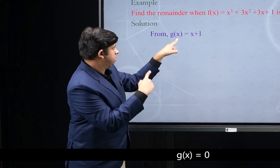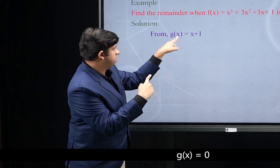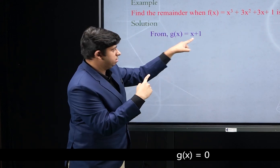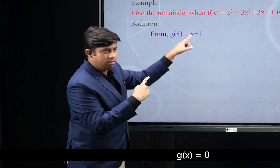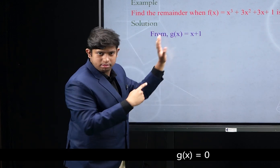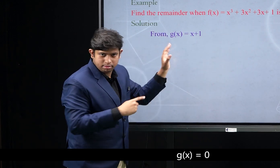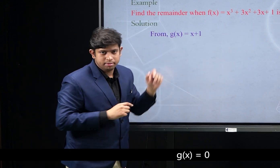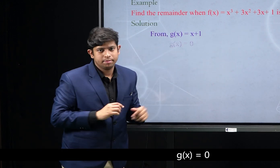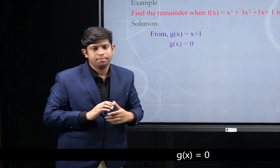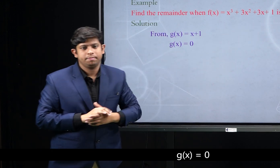gx 0,